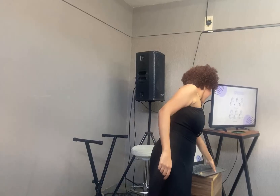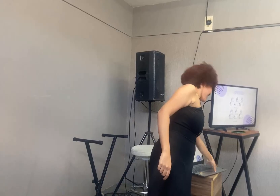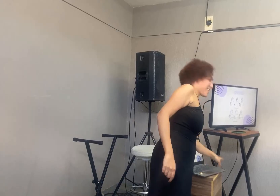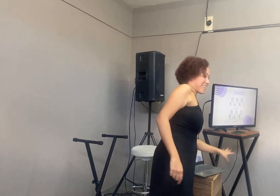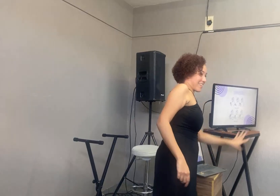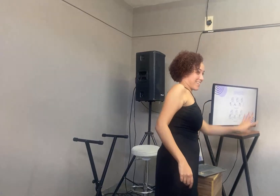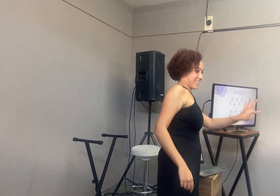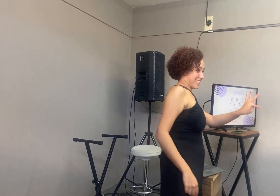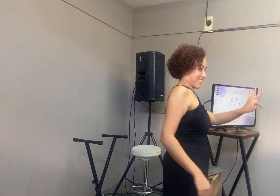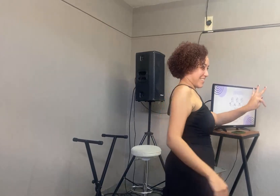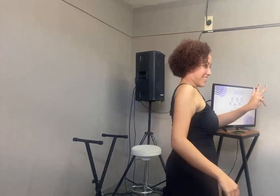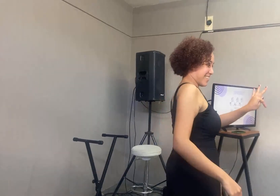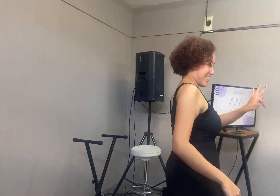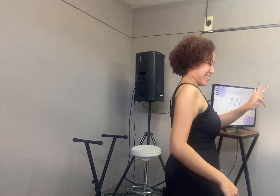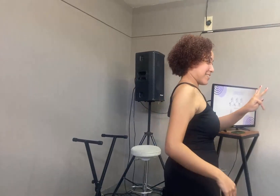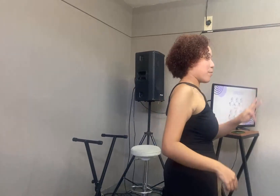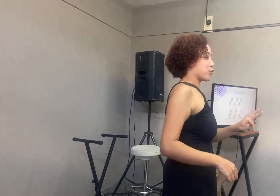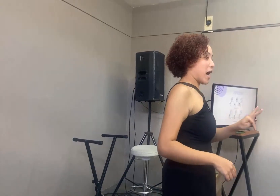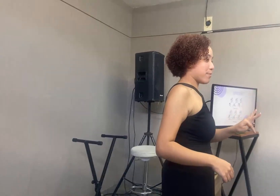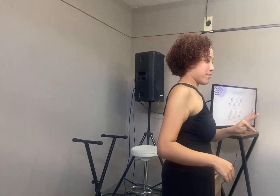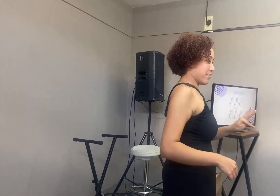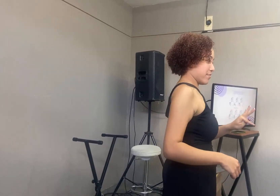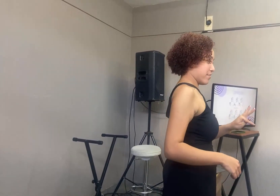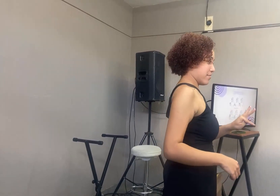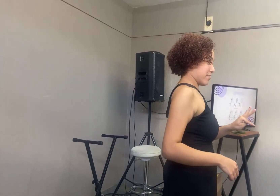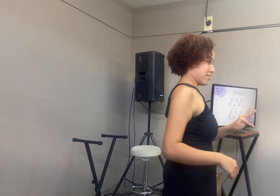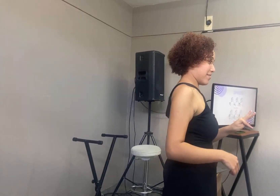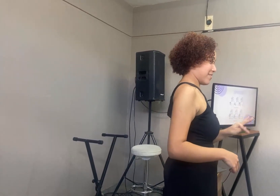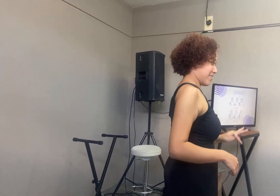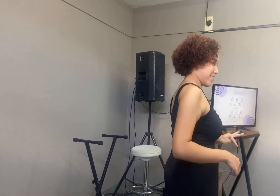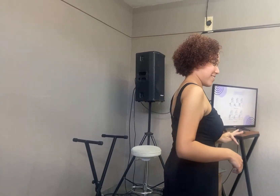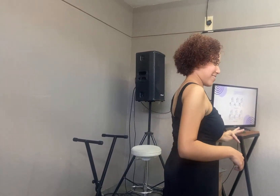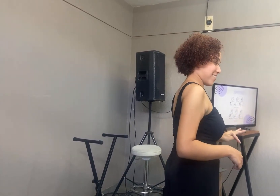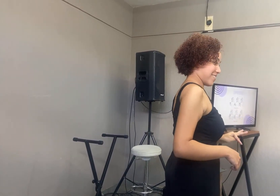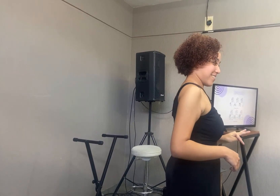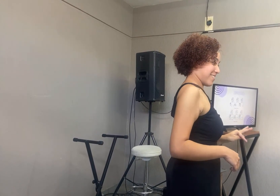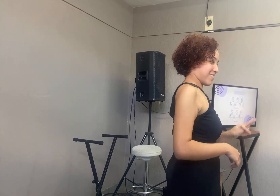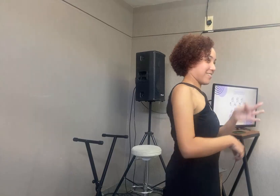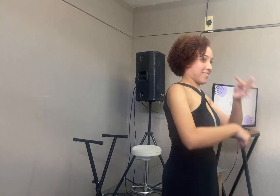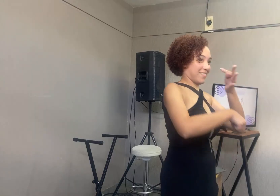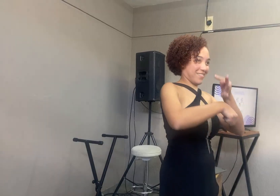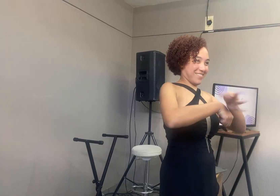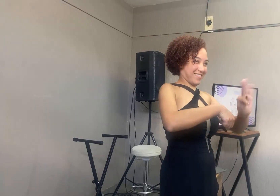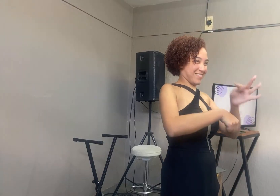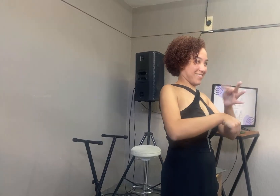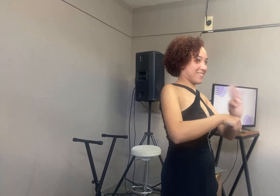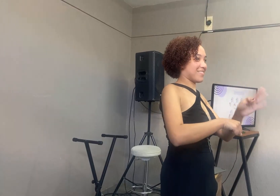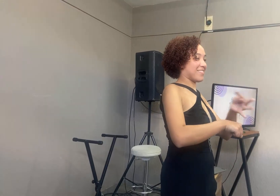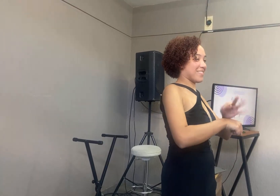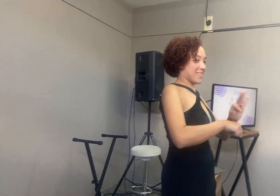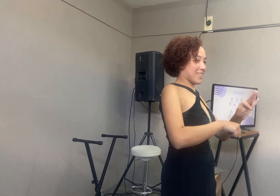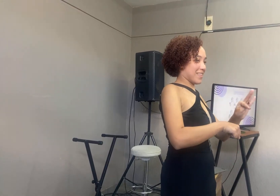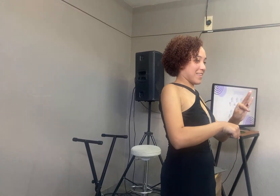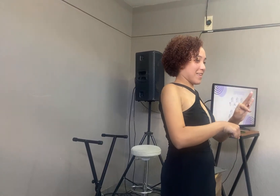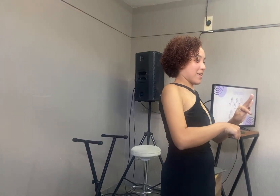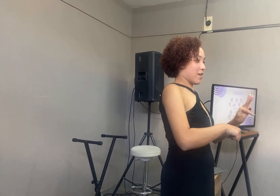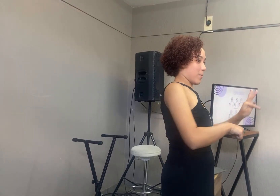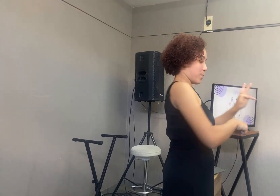Eu sei. Tá muito rápido? Não, eu tô falando Fala assim, devagar. faz assim, ó, aí não dá pra Dependendo do jeito que você